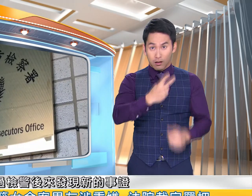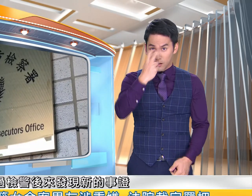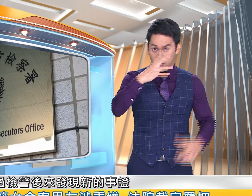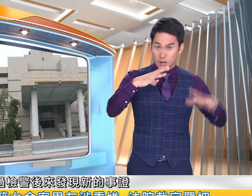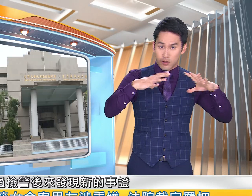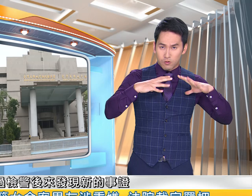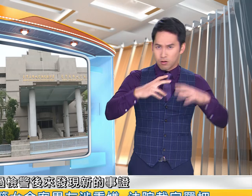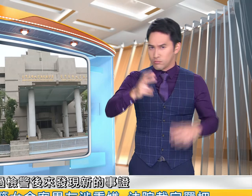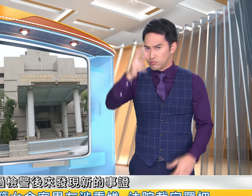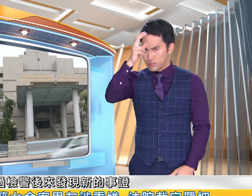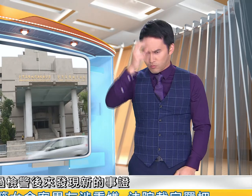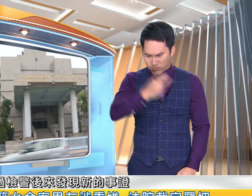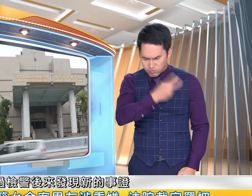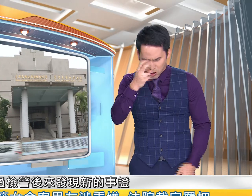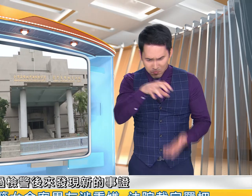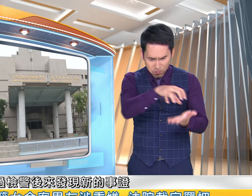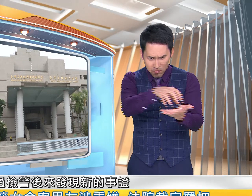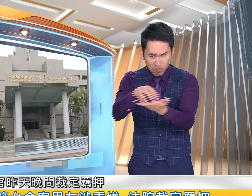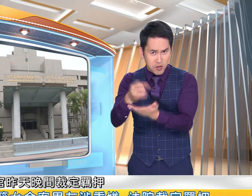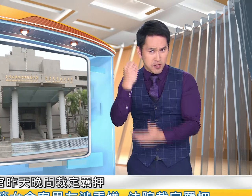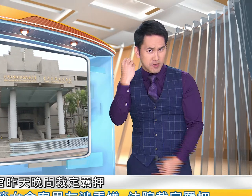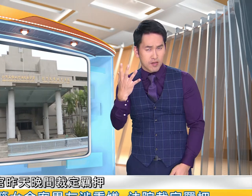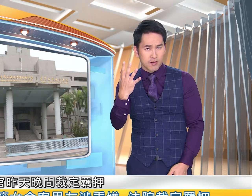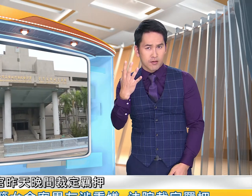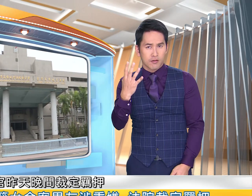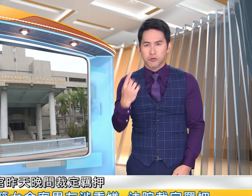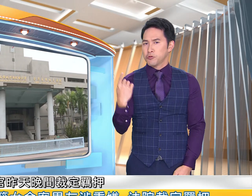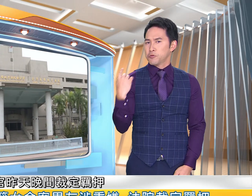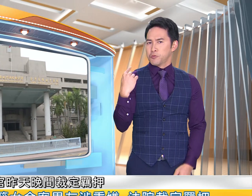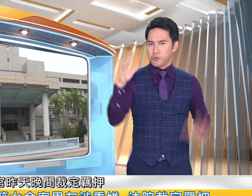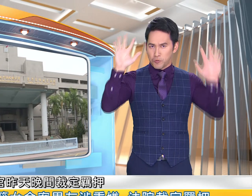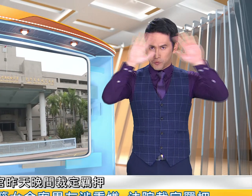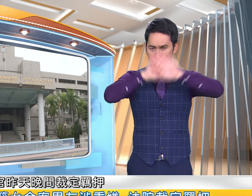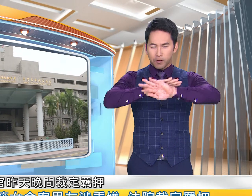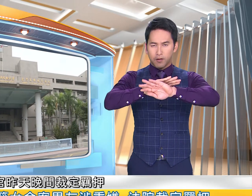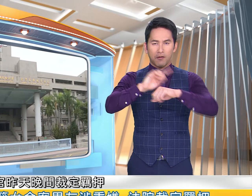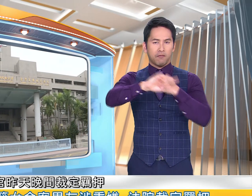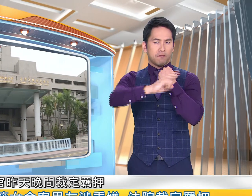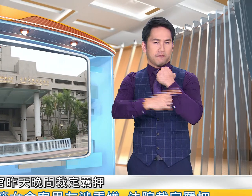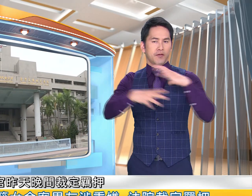现了新的事证，法官在昨天晚间才定羁押。